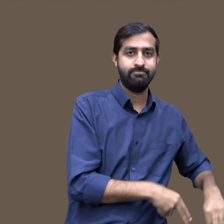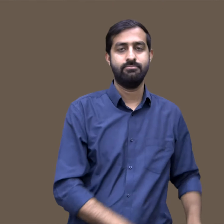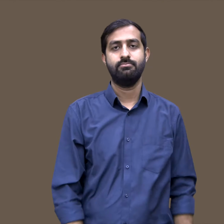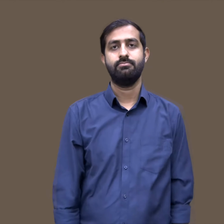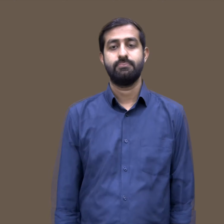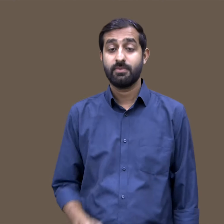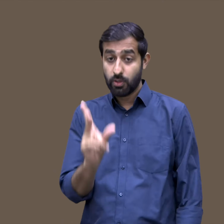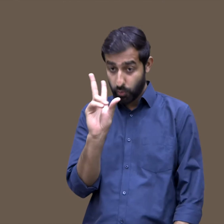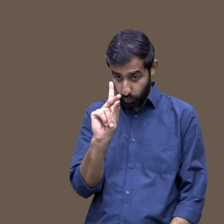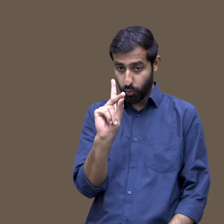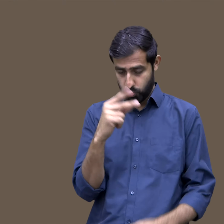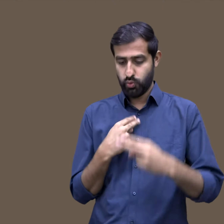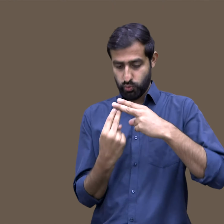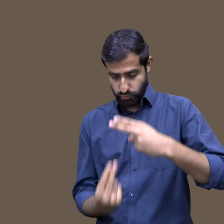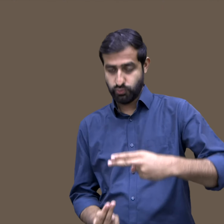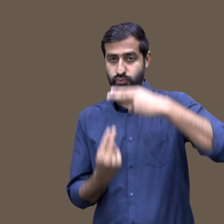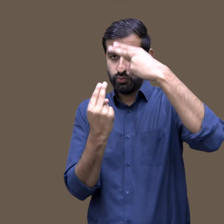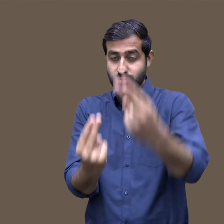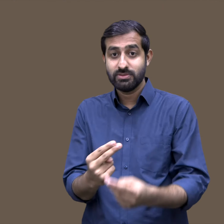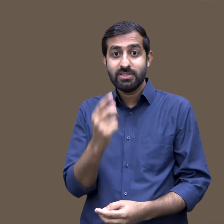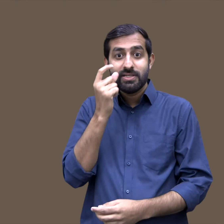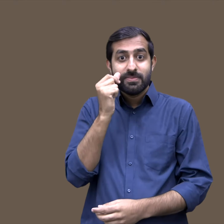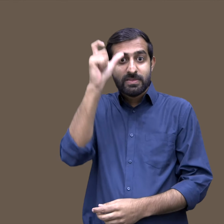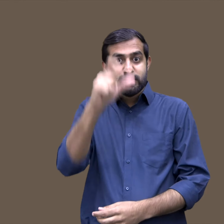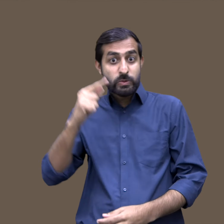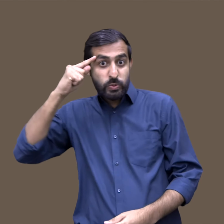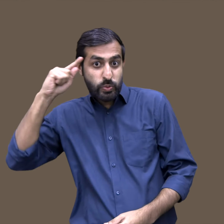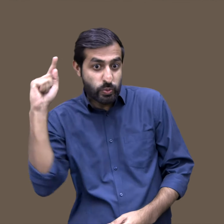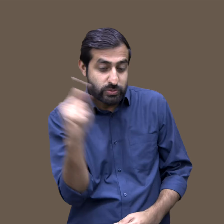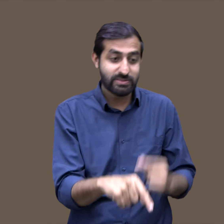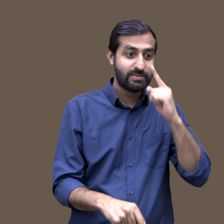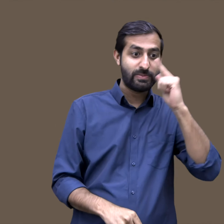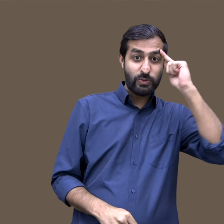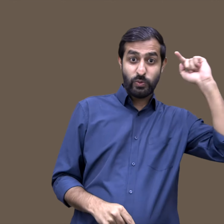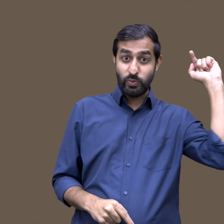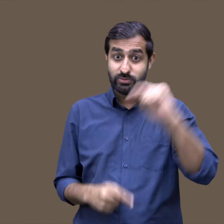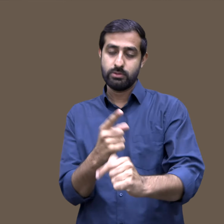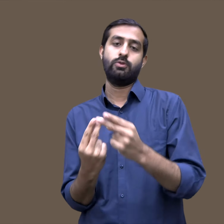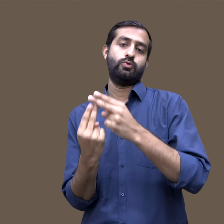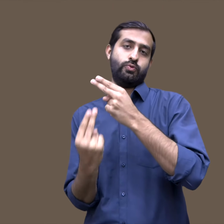आया। यह भी उल्लेखनीय है कि टुन्नू का दुलारी नामक स्त्री से संबंध